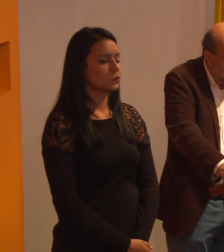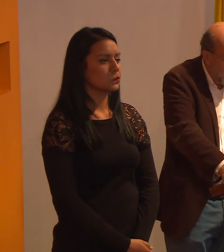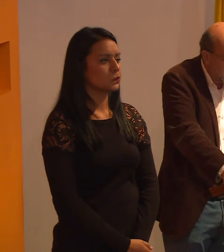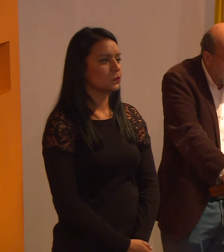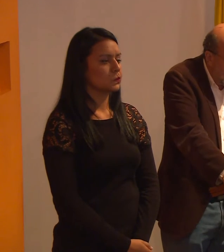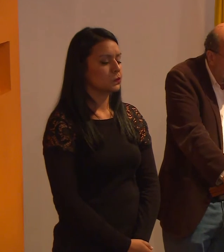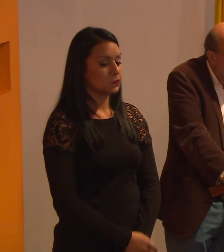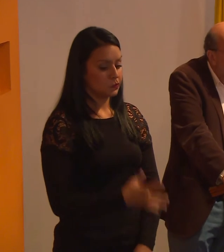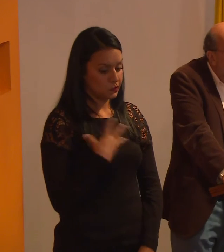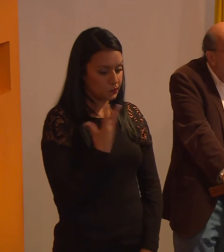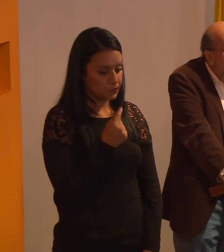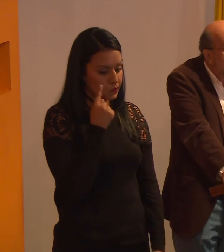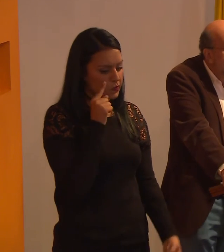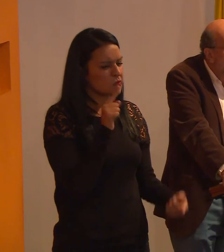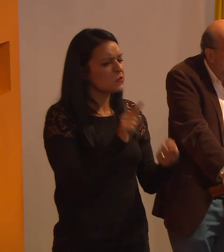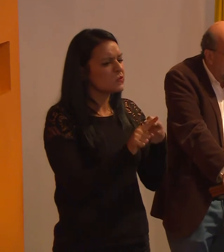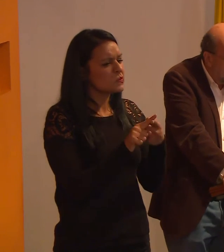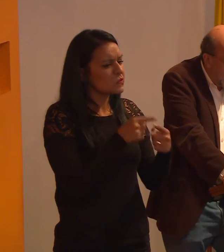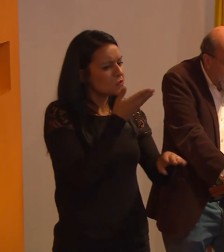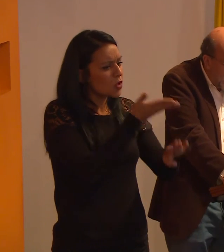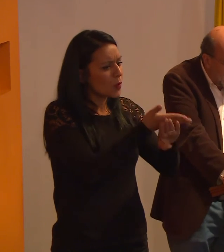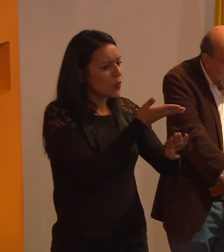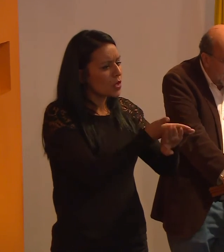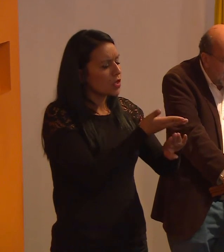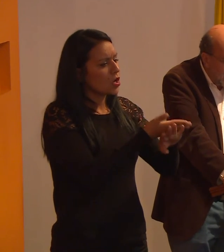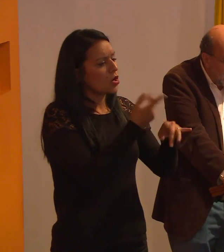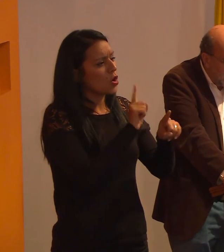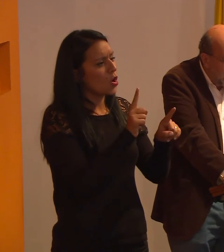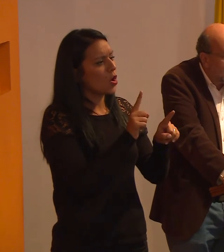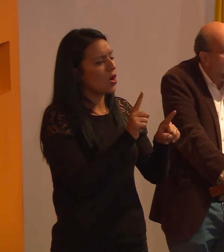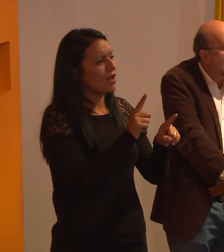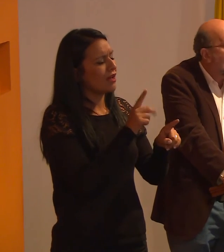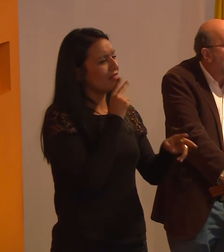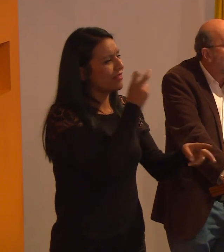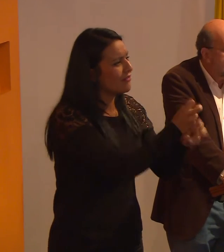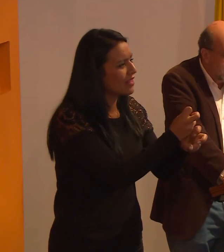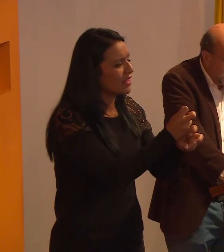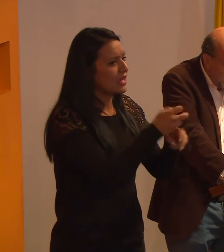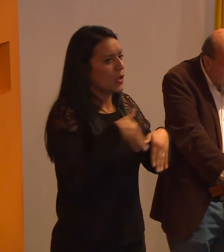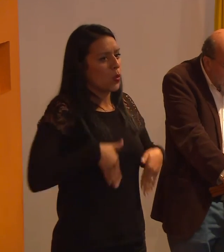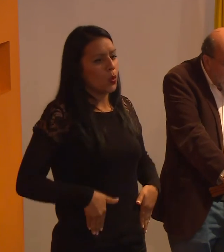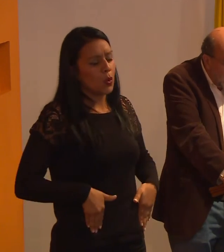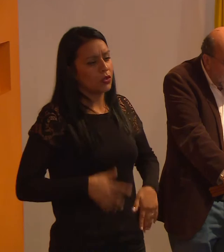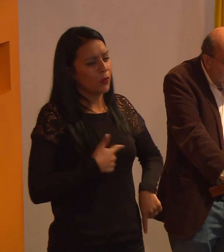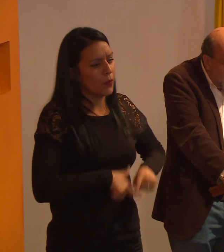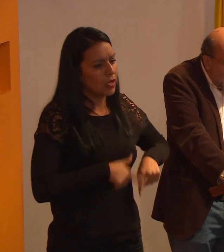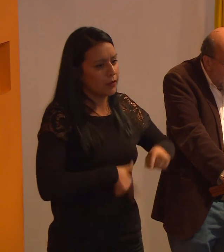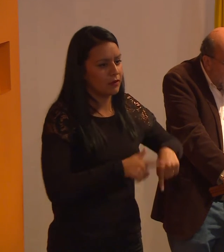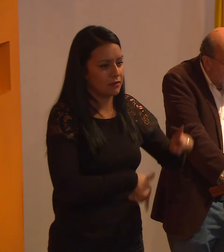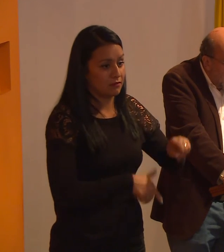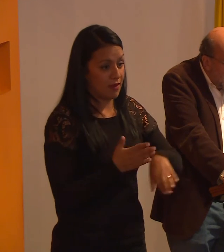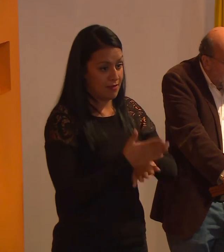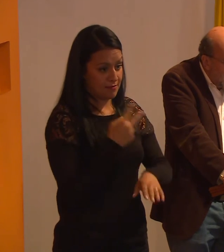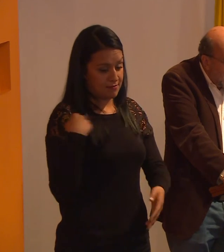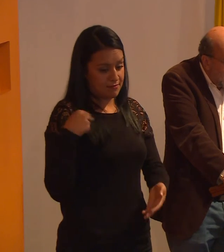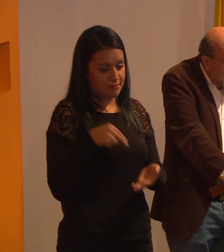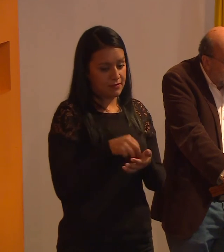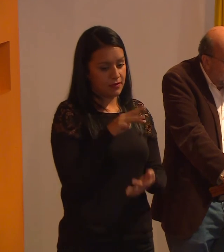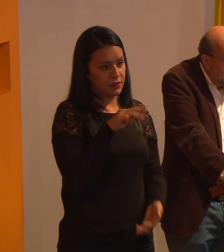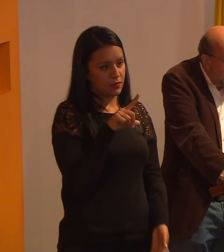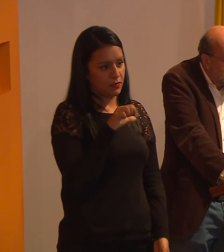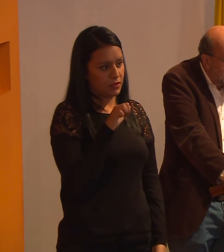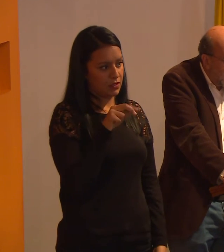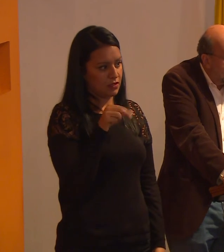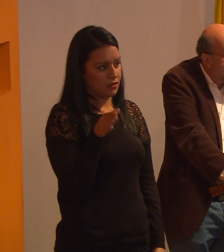Nuestra propuesta es no replegarse ante las dificultades. Decía William Ellery que